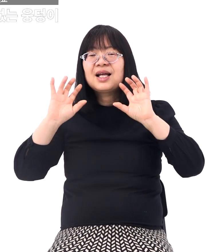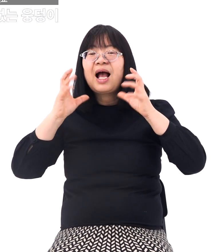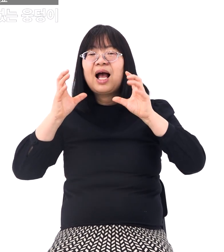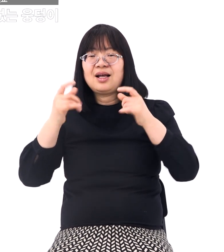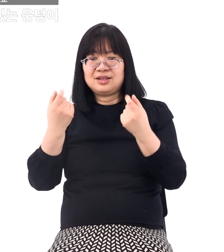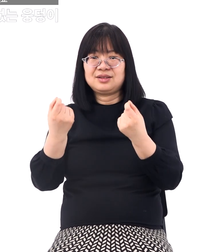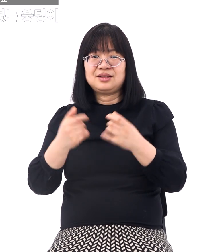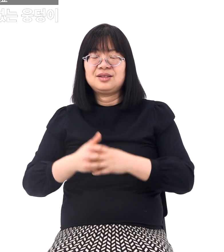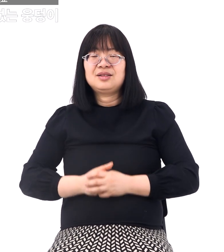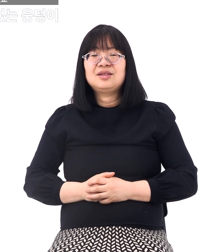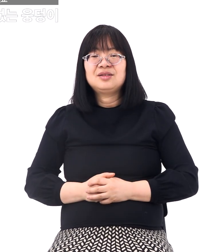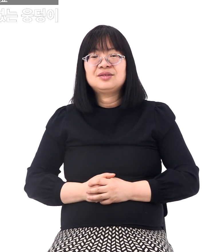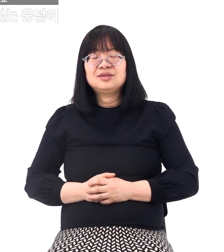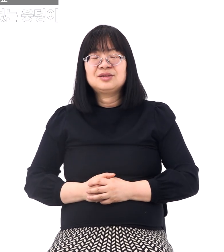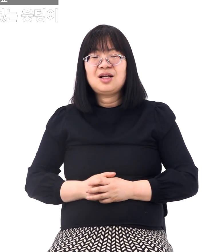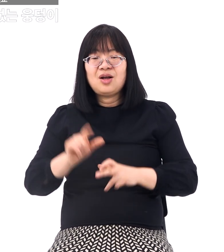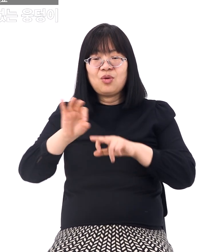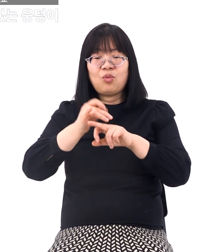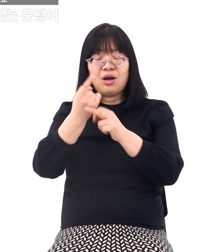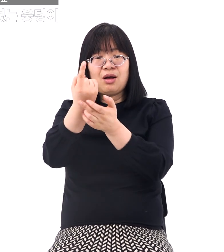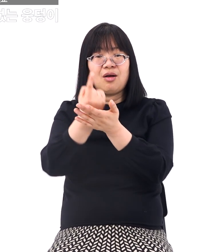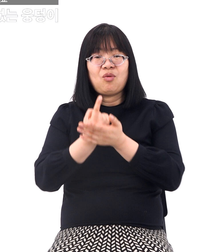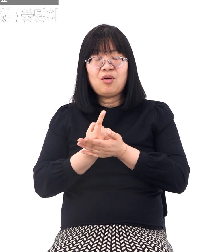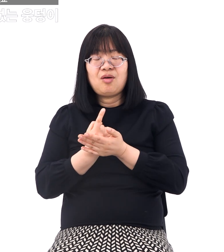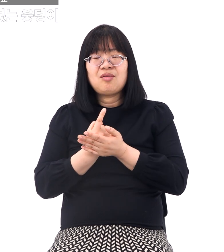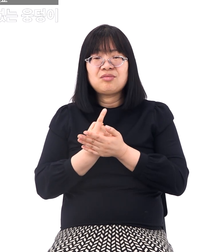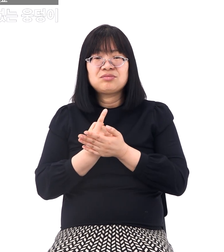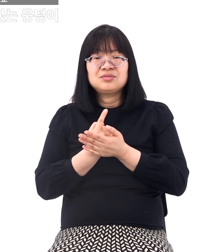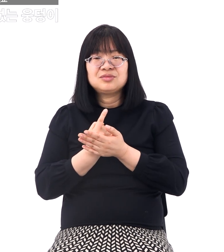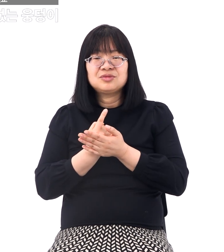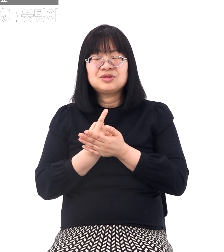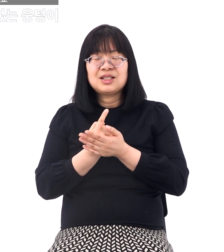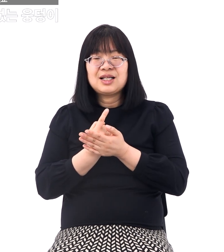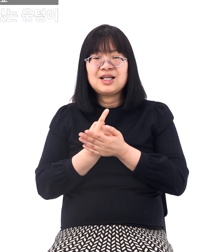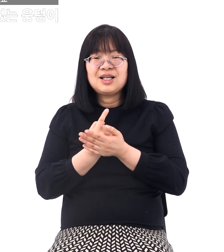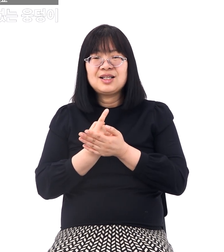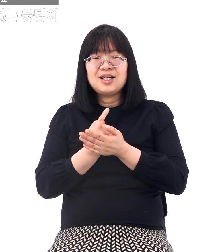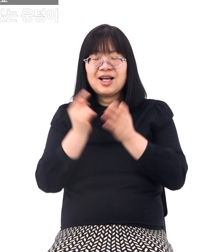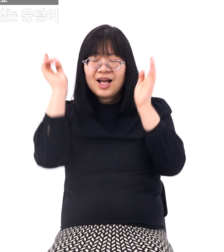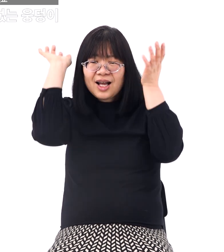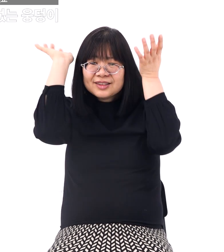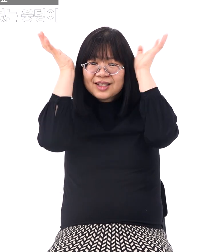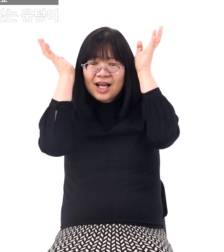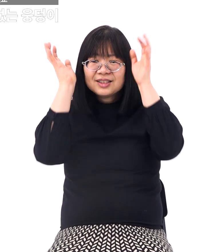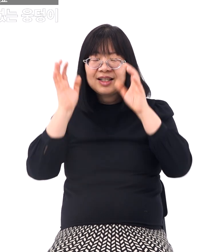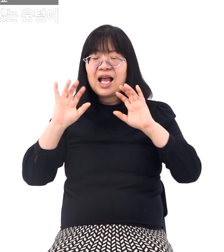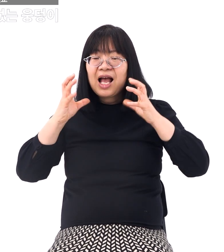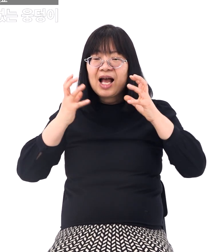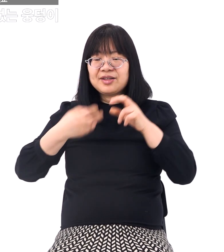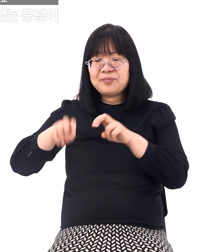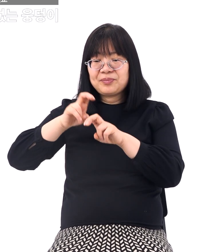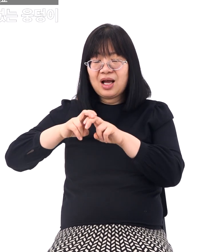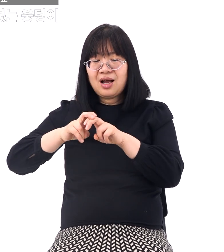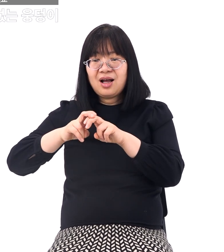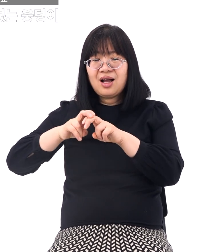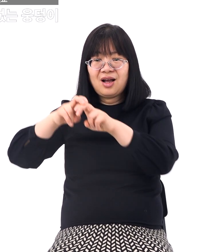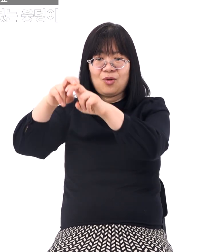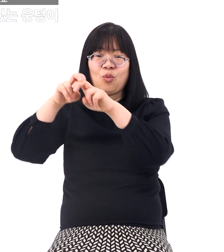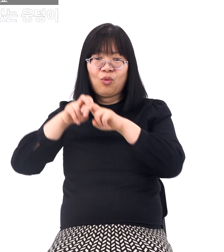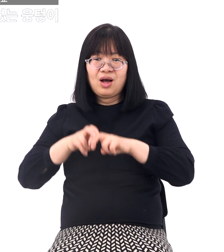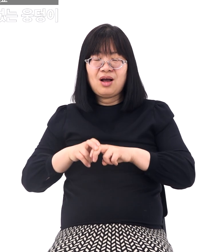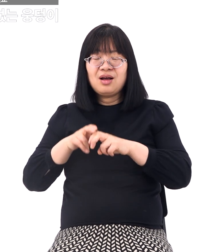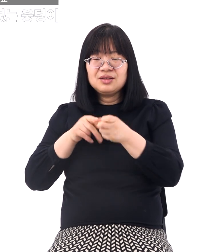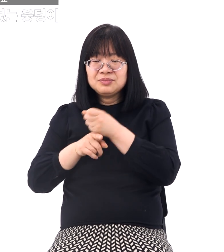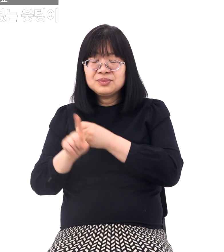새끼로다. 왕이 오시는데 나귀가 아니라 나귀 새끼를 타고 와요. 이게 뭘 얘기하고 싶은